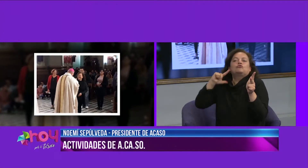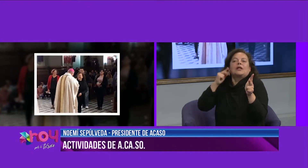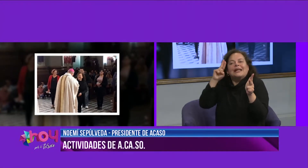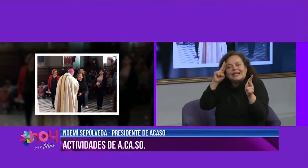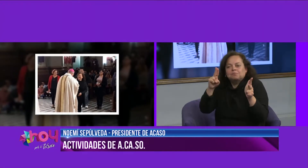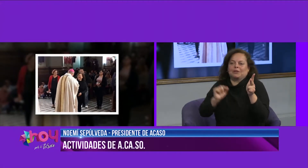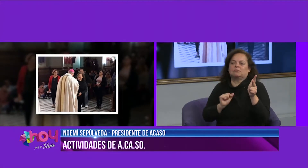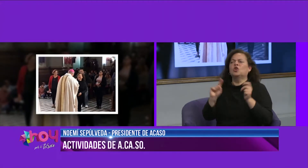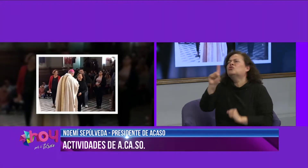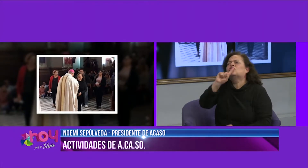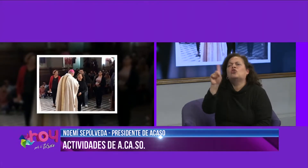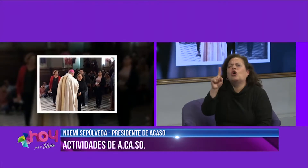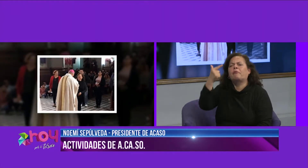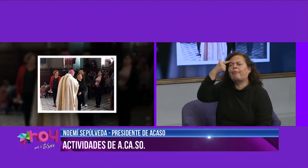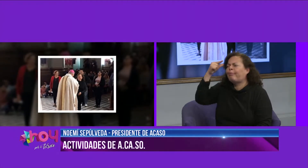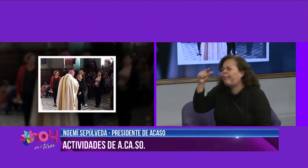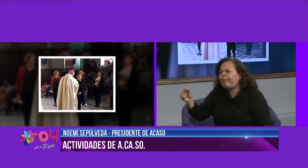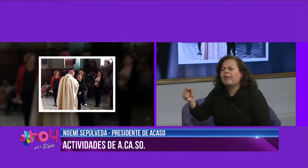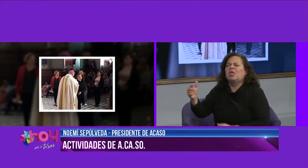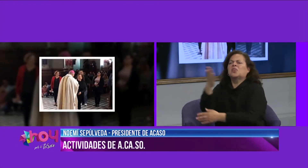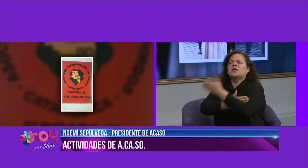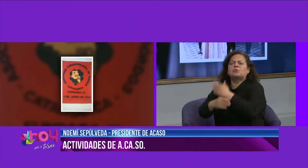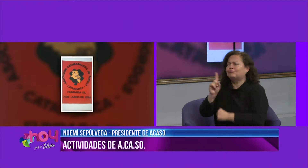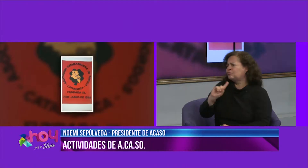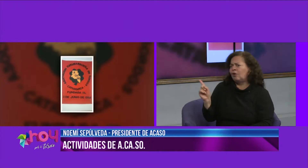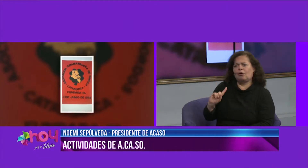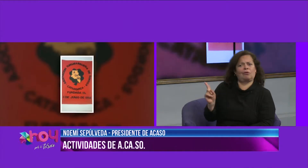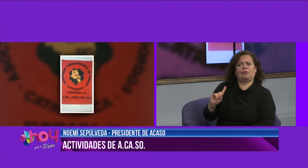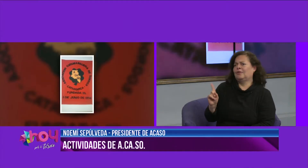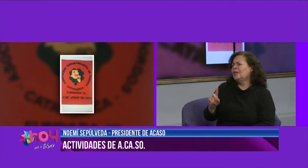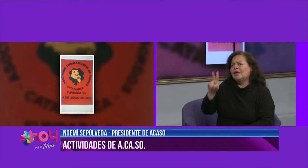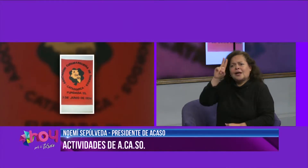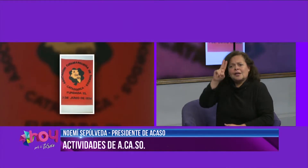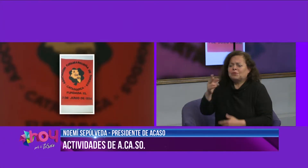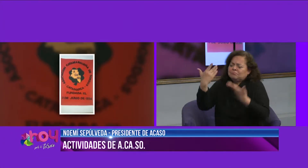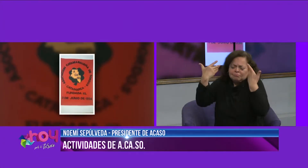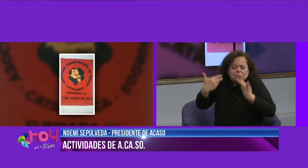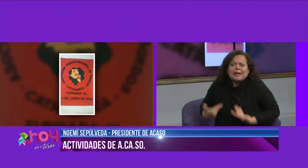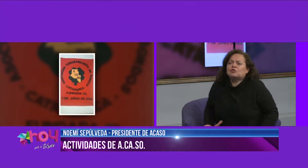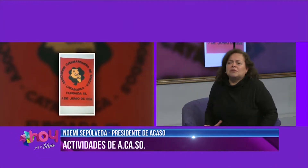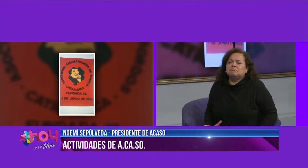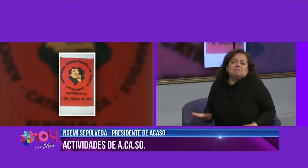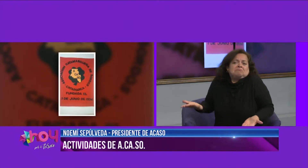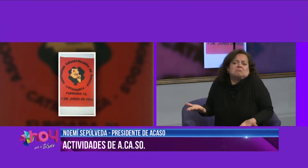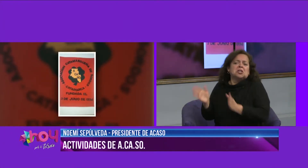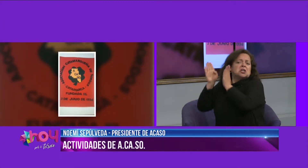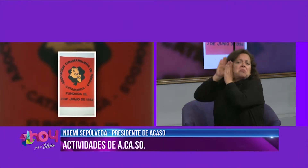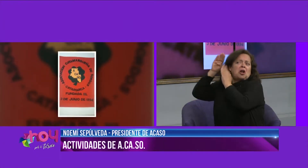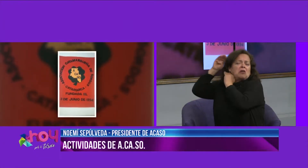es nuestra propiedad. Entonces, nosotros no somos personas ignorantes ni discapacitados. Nosotros somos personas plenas, tenemos